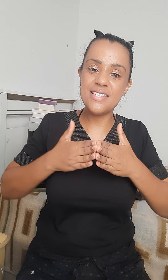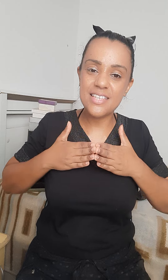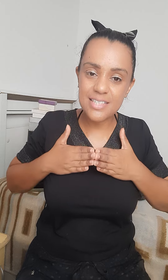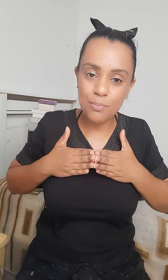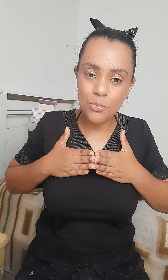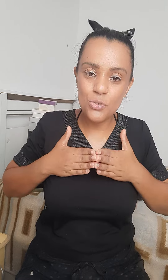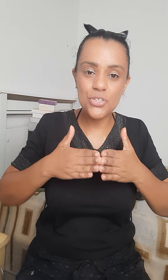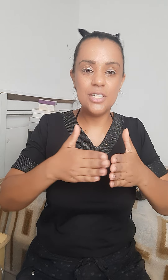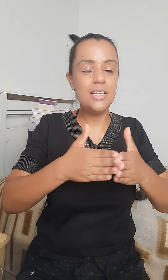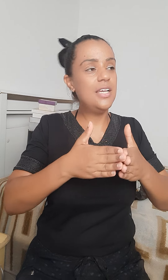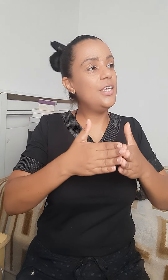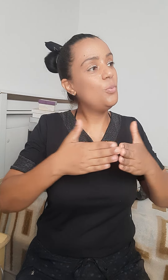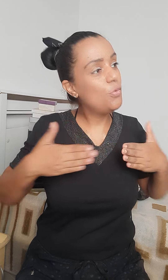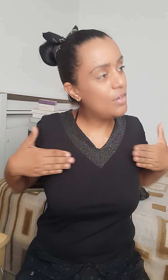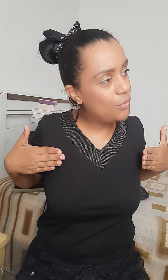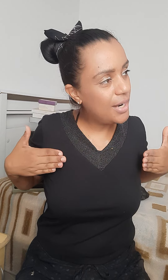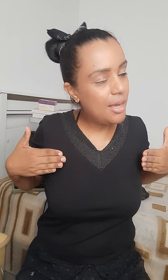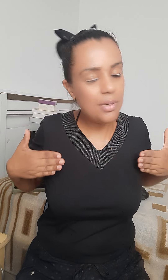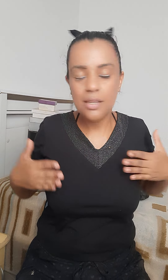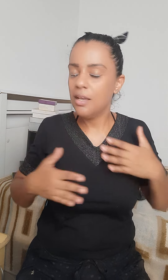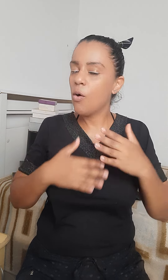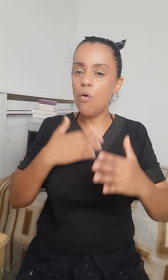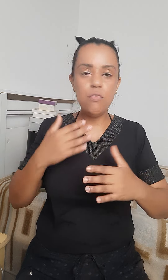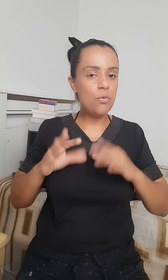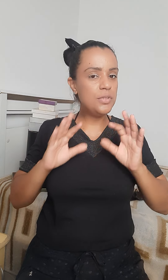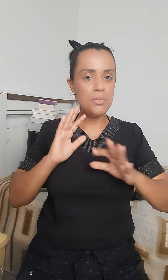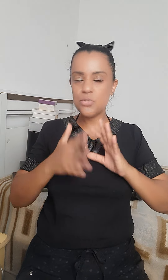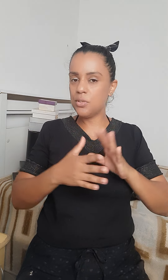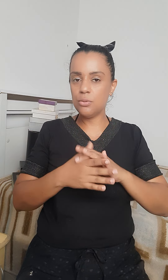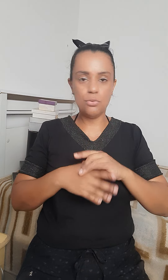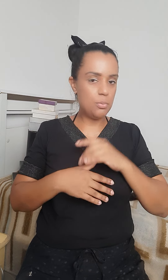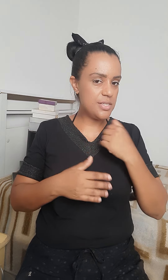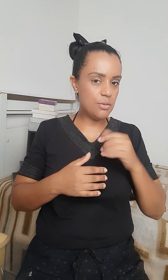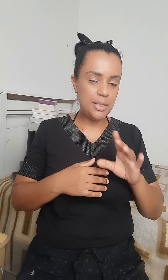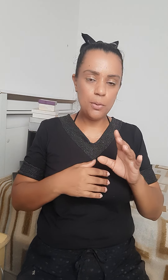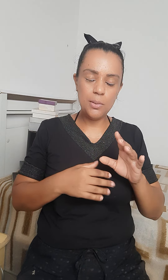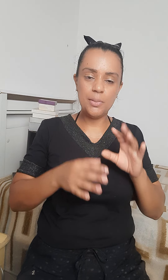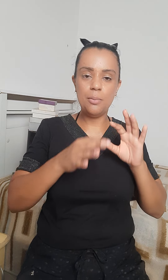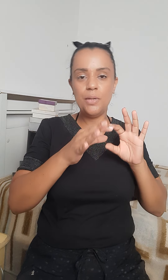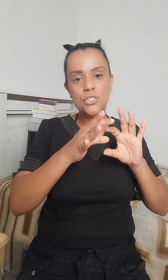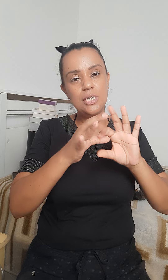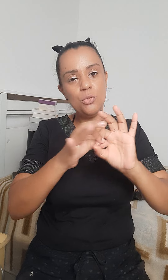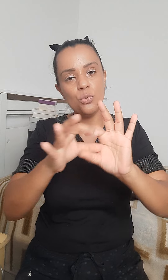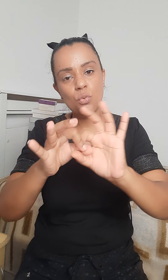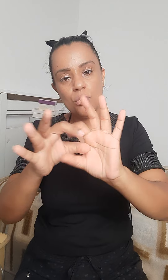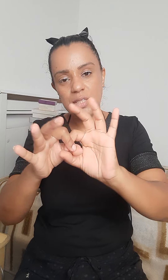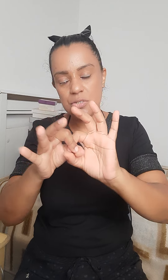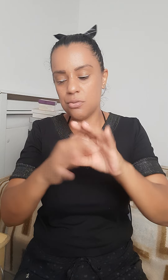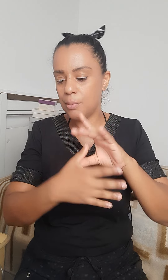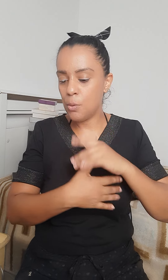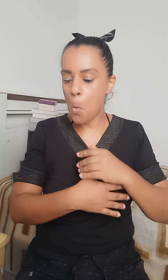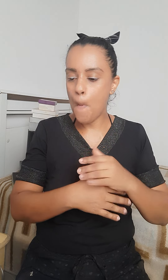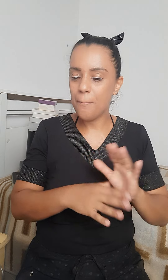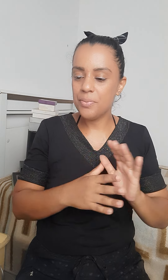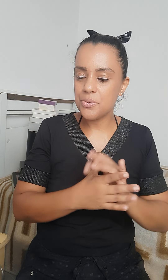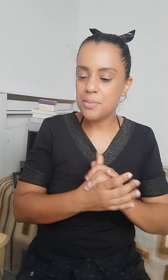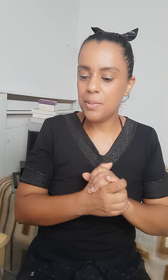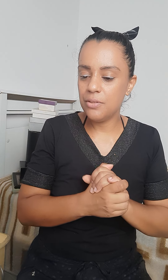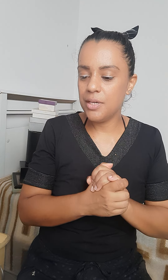licença puxa e o por favor abre. Confunda e mistura tudo, mas não tem problema. Depende ali muito do contexto, tá bom? Não se prenda a